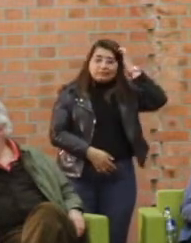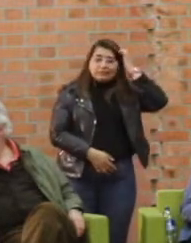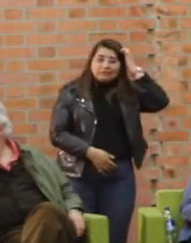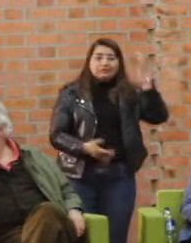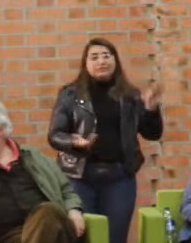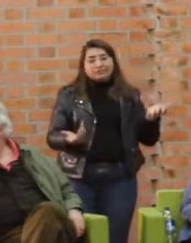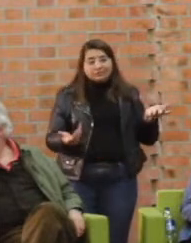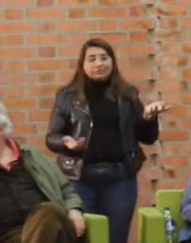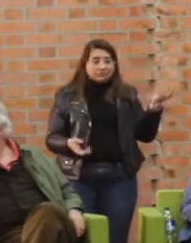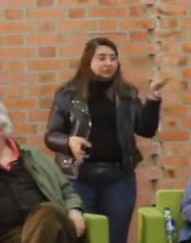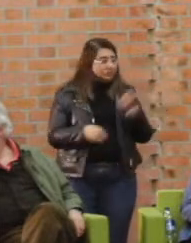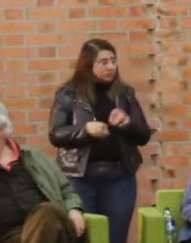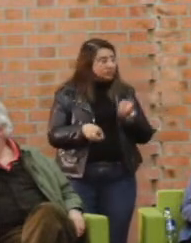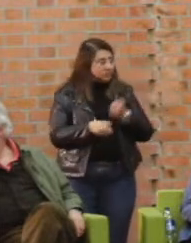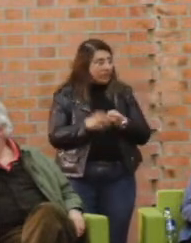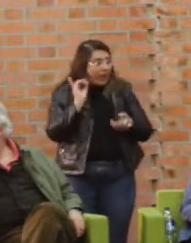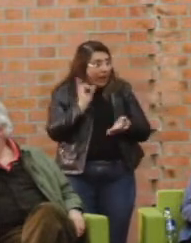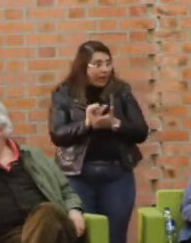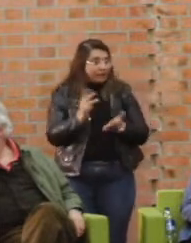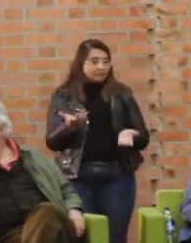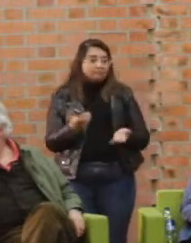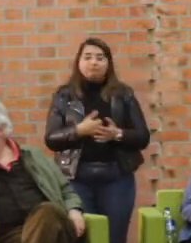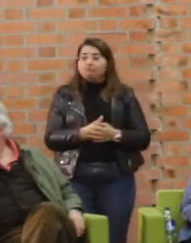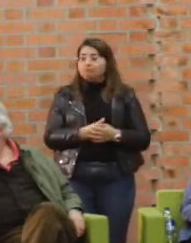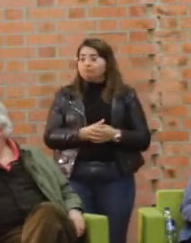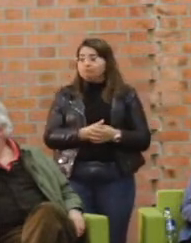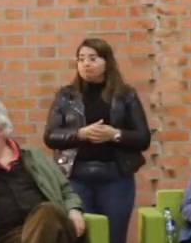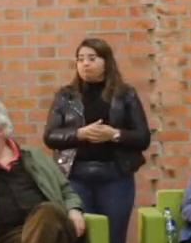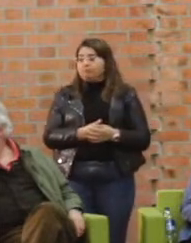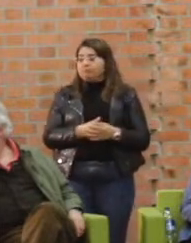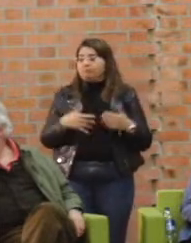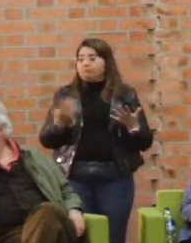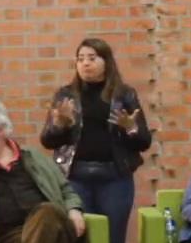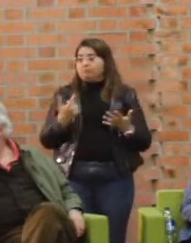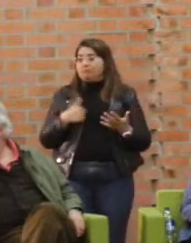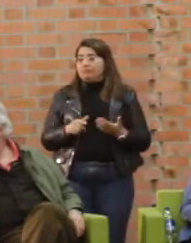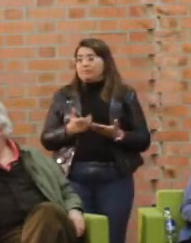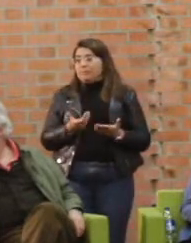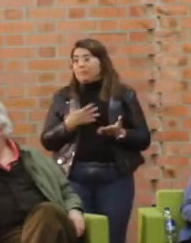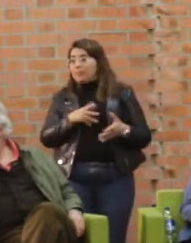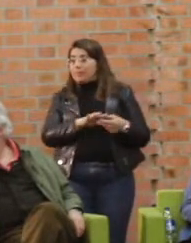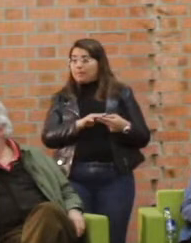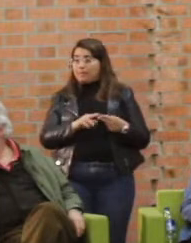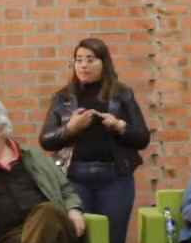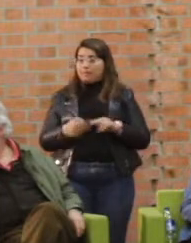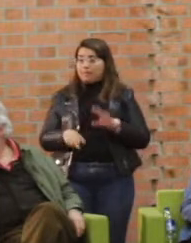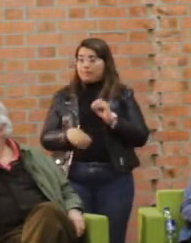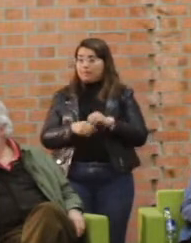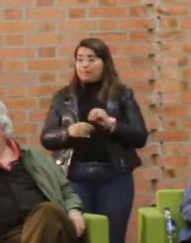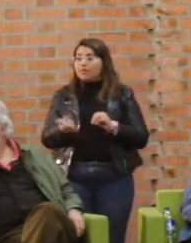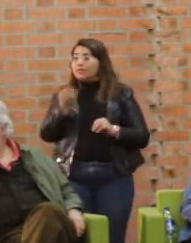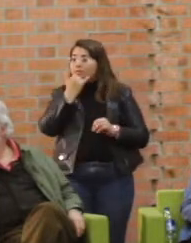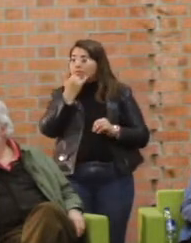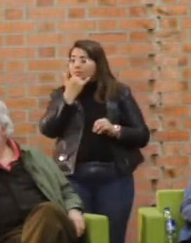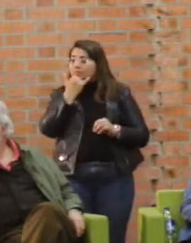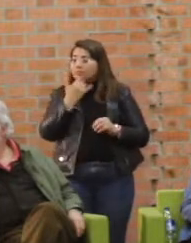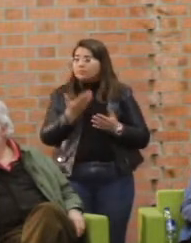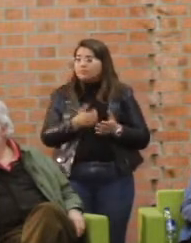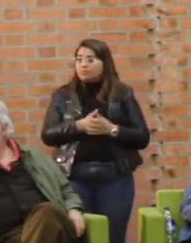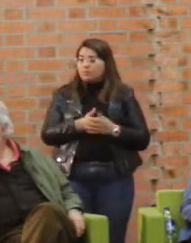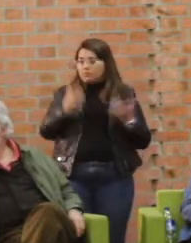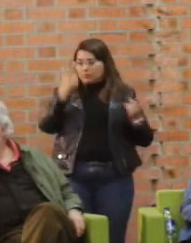con barreras estructurales no hay accesibilidad entonces un poco la pregunta es la página web del premio es accesible